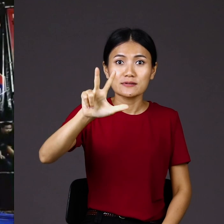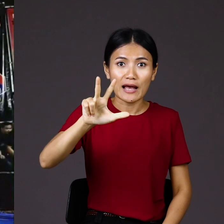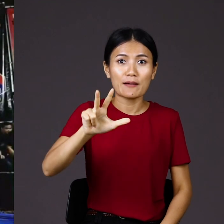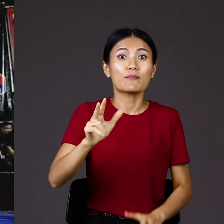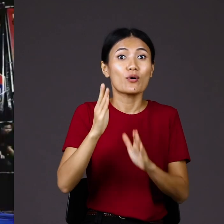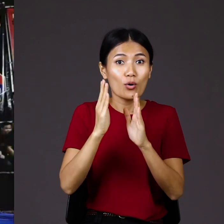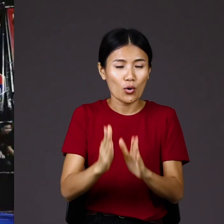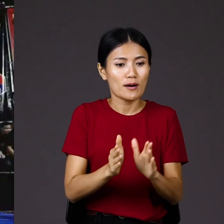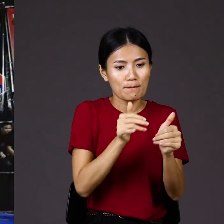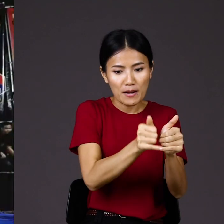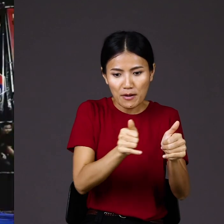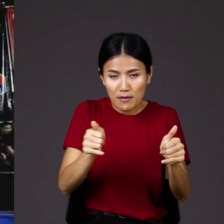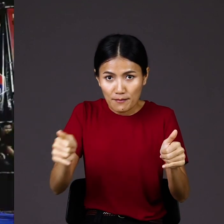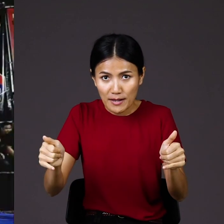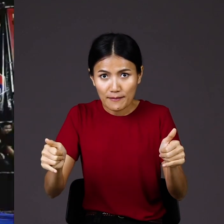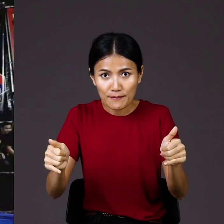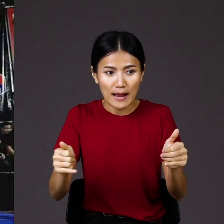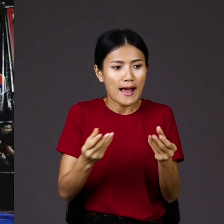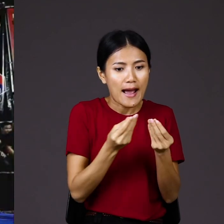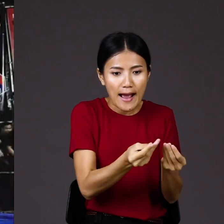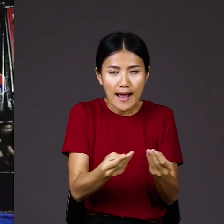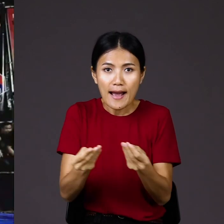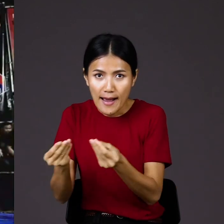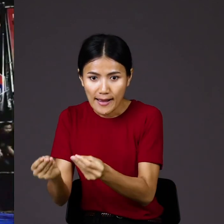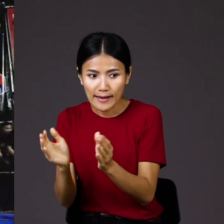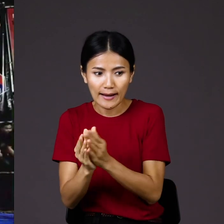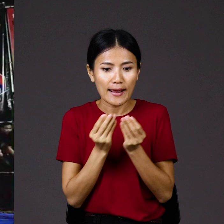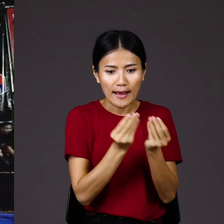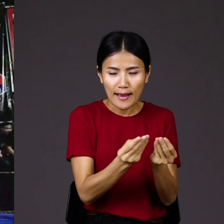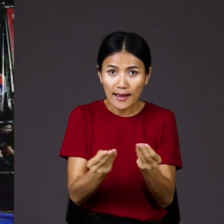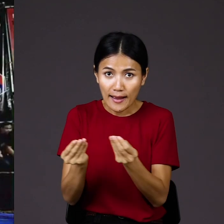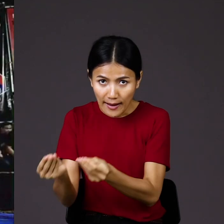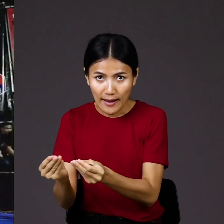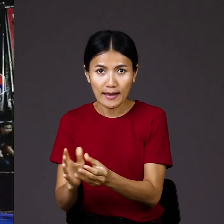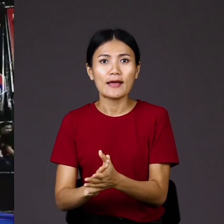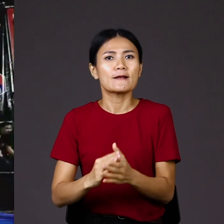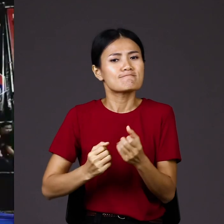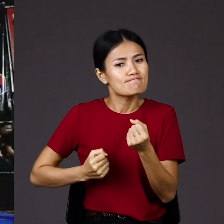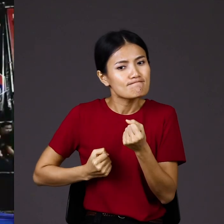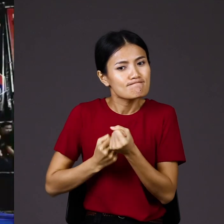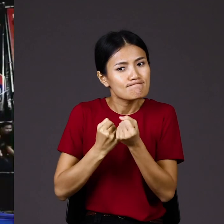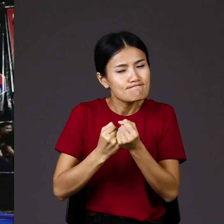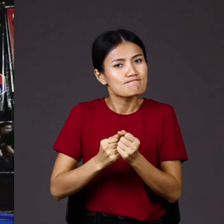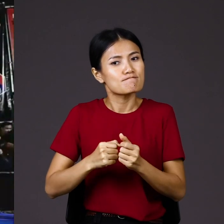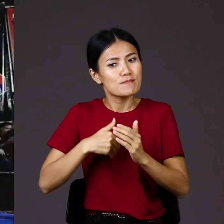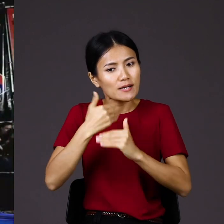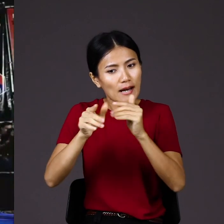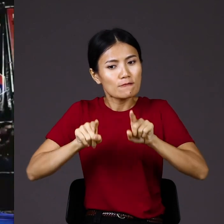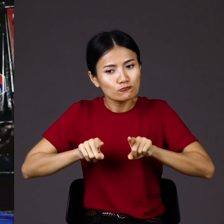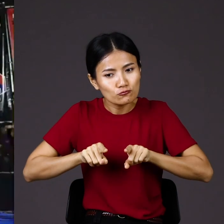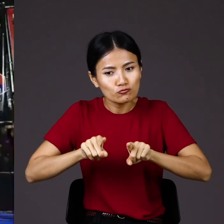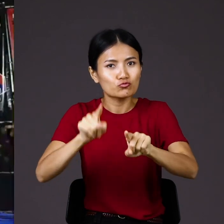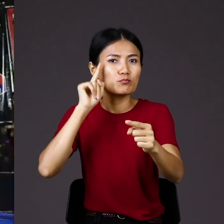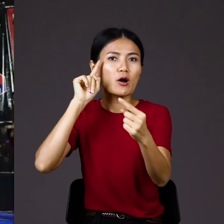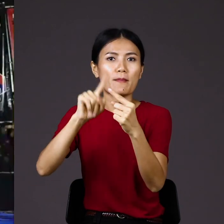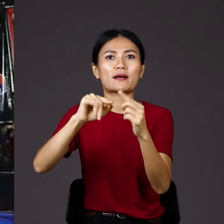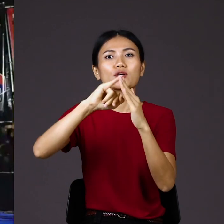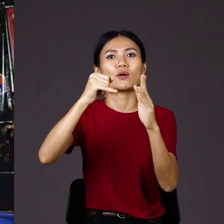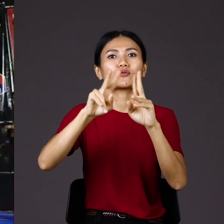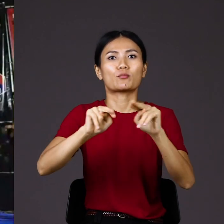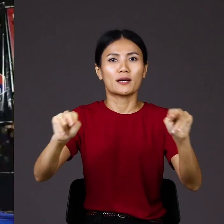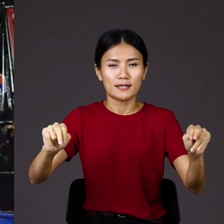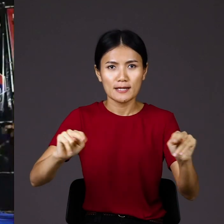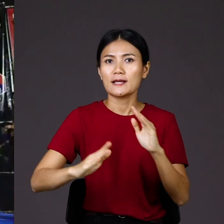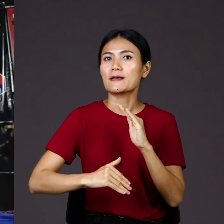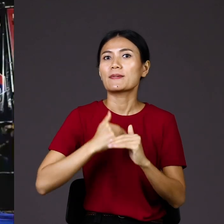า36คนใน36เขตของจังหวัดนนทบุรีสู้ไปด้วยกันเดินไปด้วยกันเพื่อนน